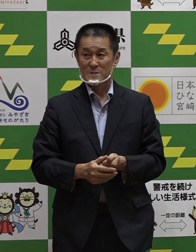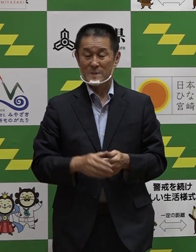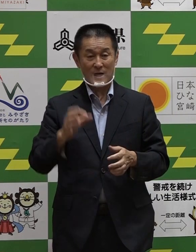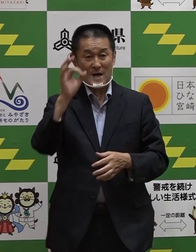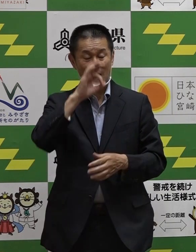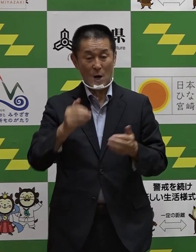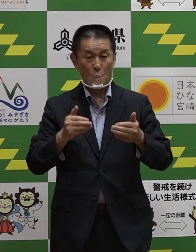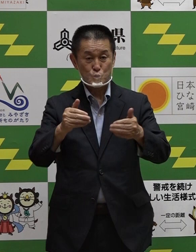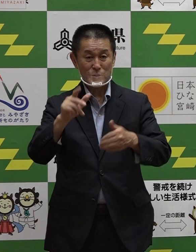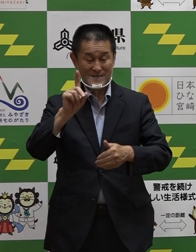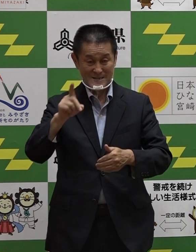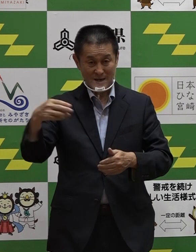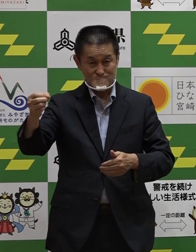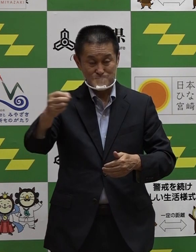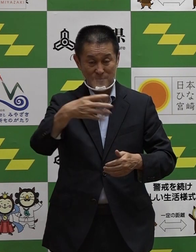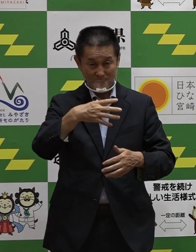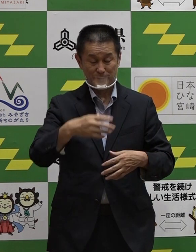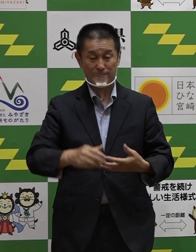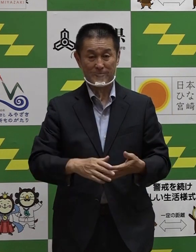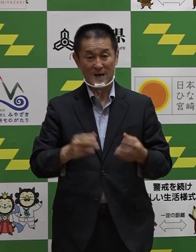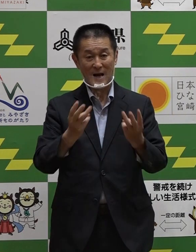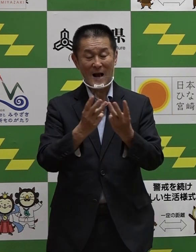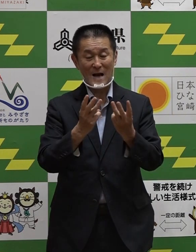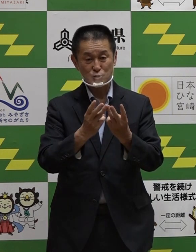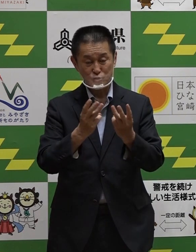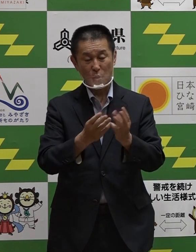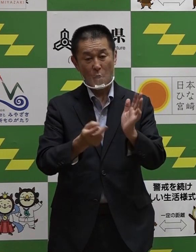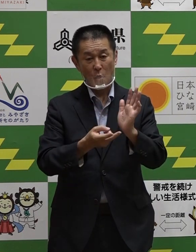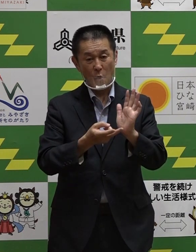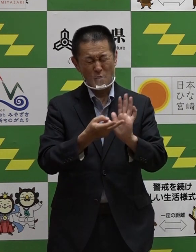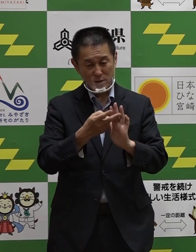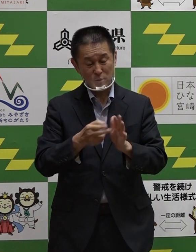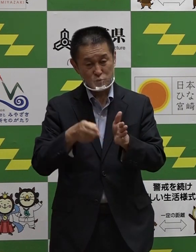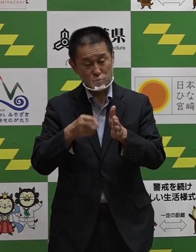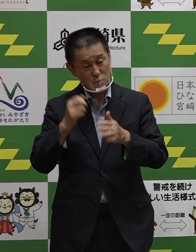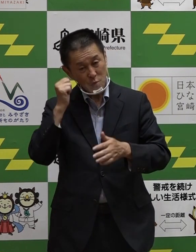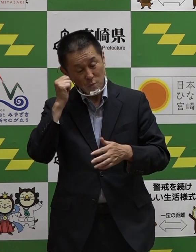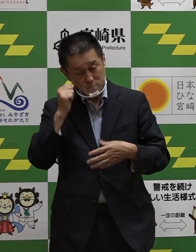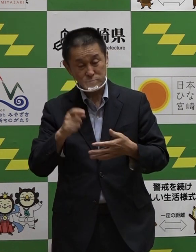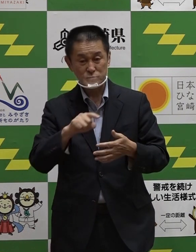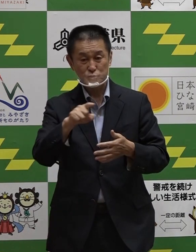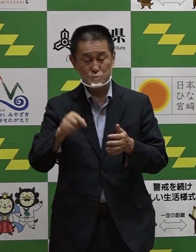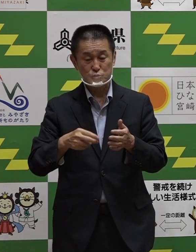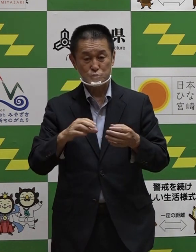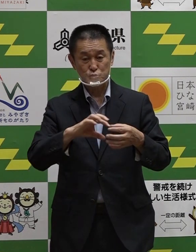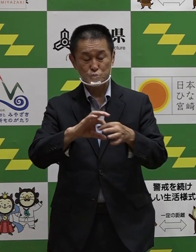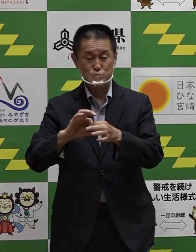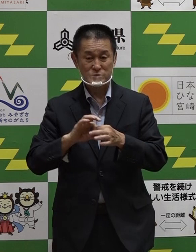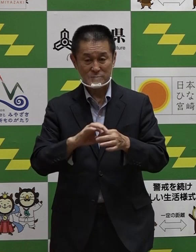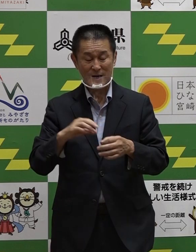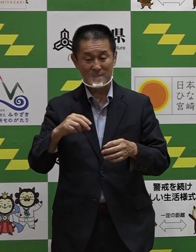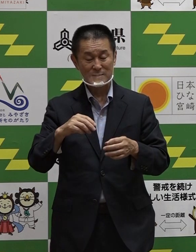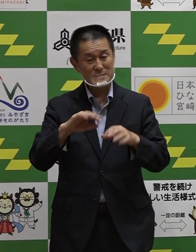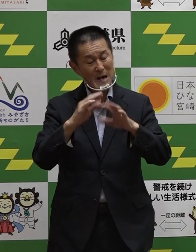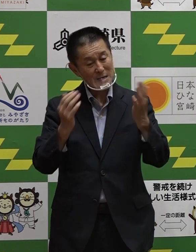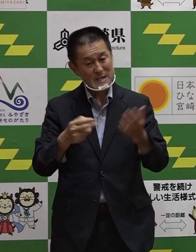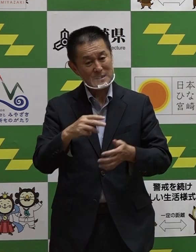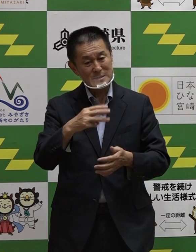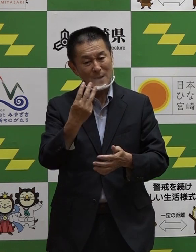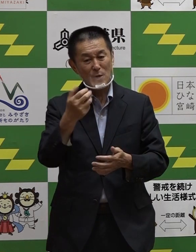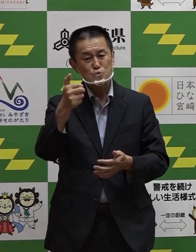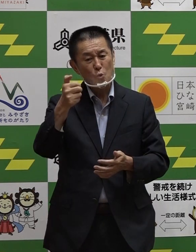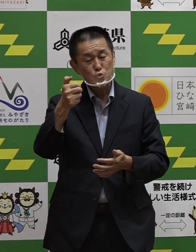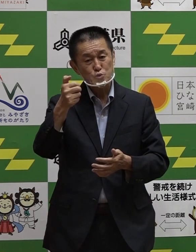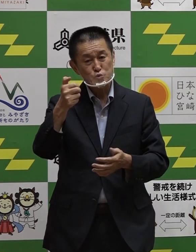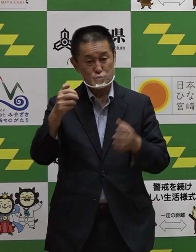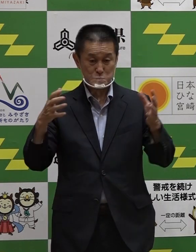観光推進課でございます。はい、数につきましてはホテル旅館組合のお話を伺いますと、現在営業している施設が約350程度あ